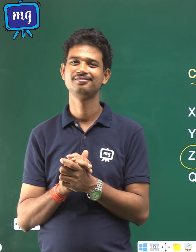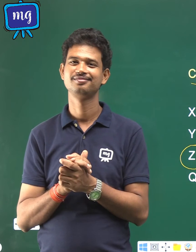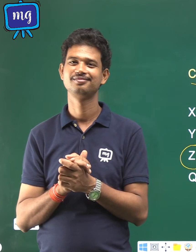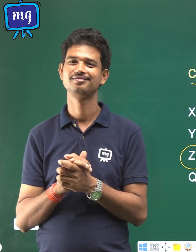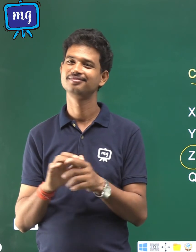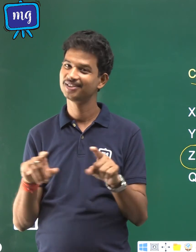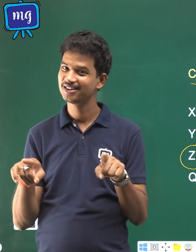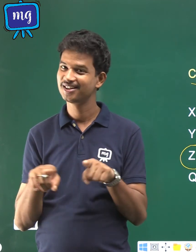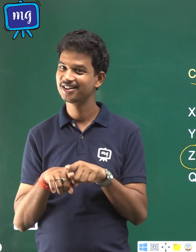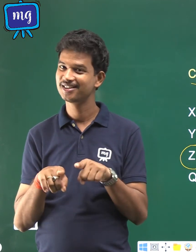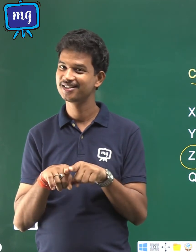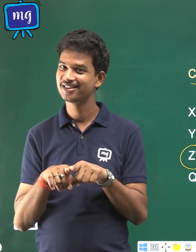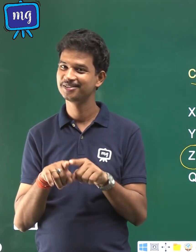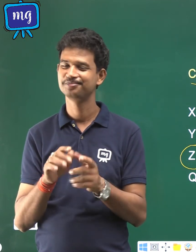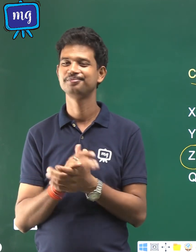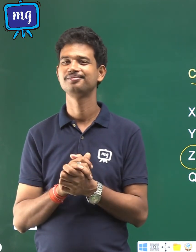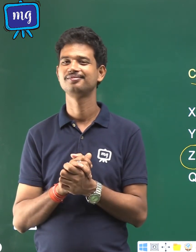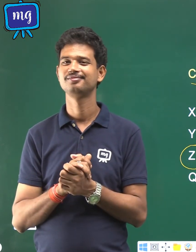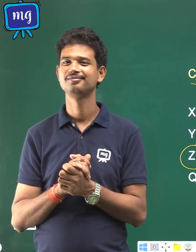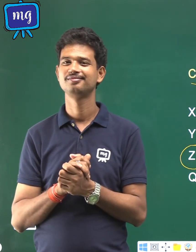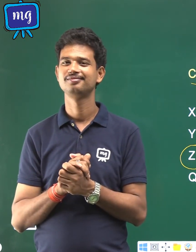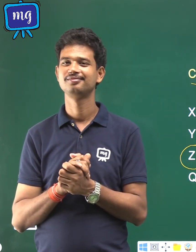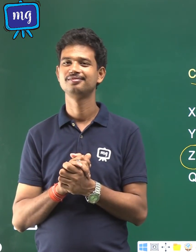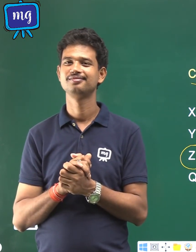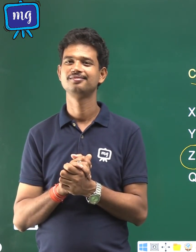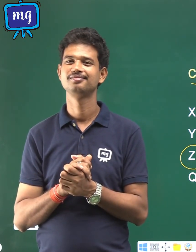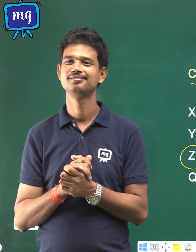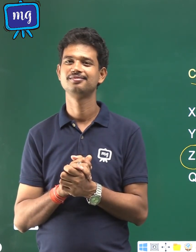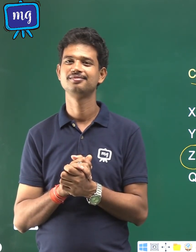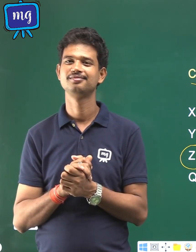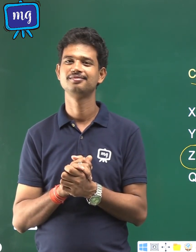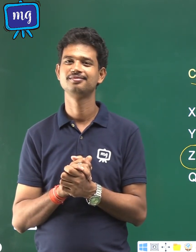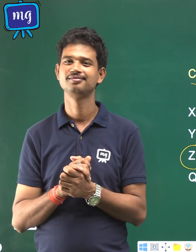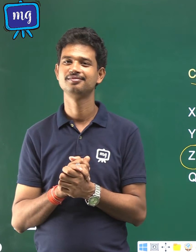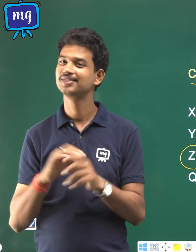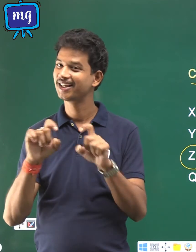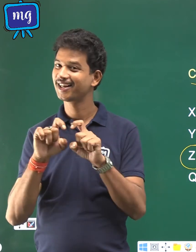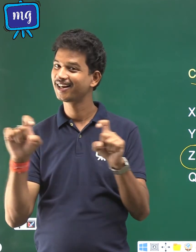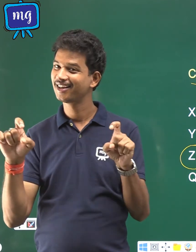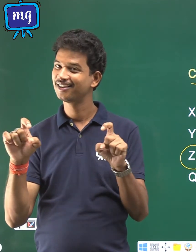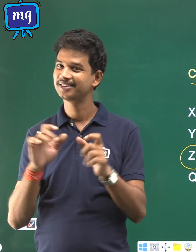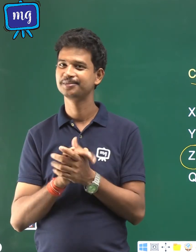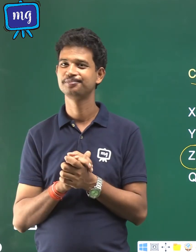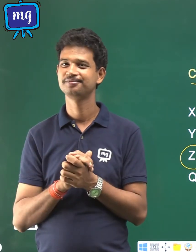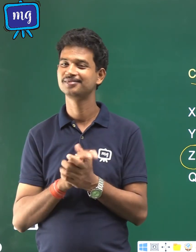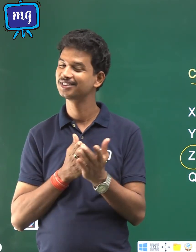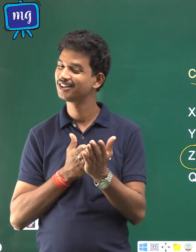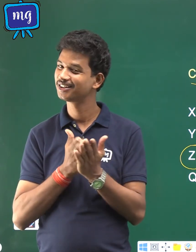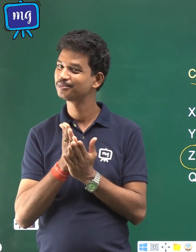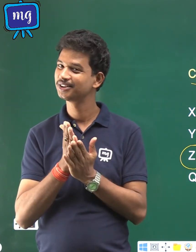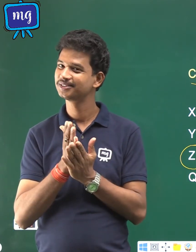कैपिटल Z को हमने सर्कल किया। क्लियर? आगे